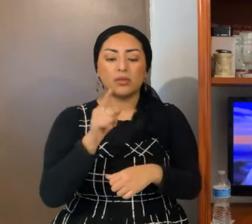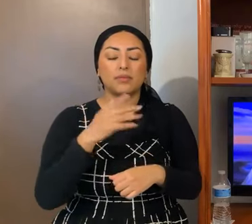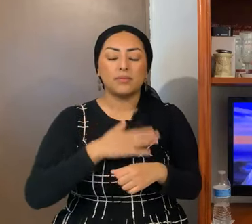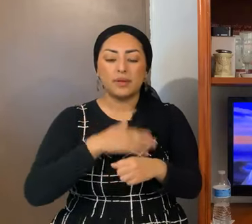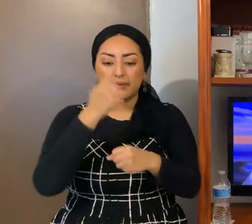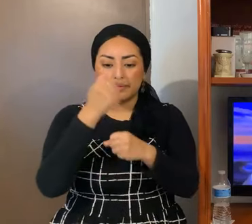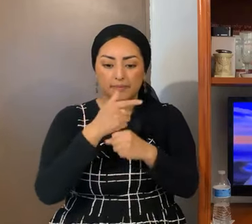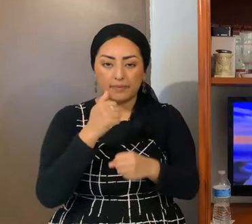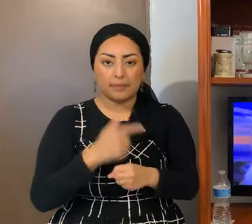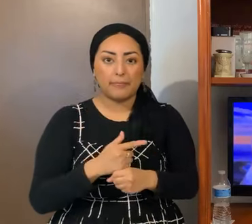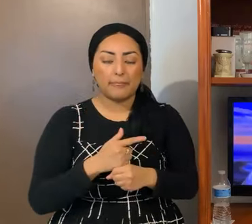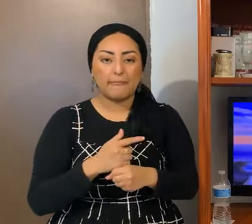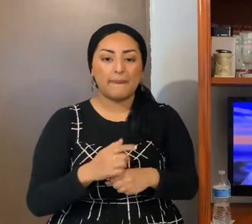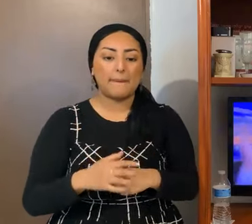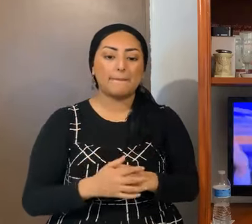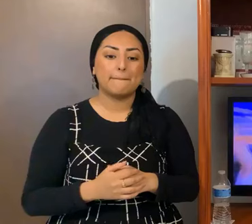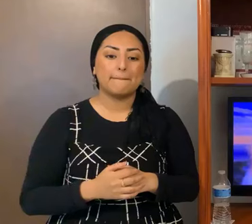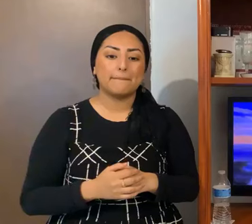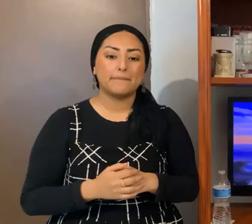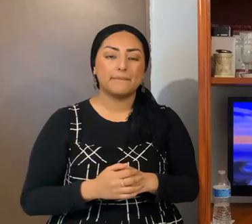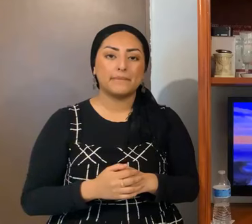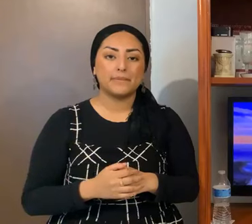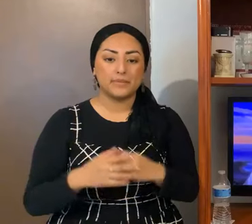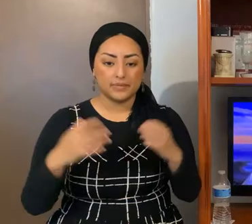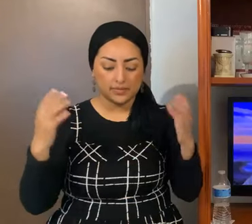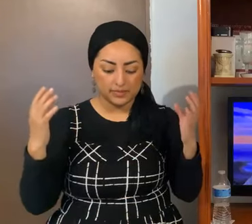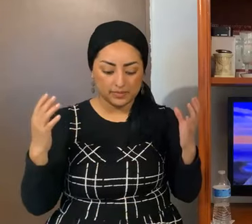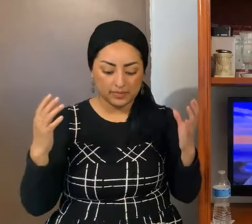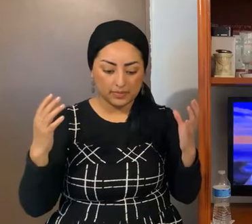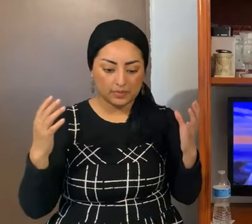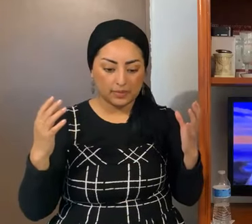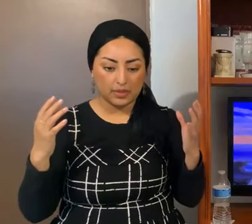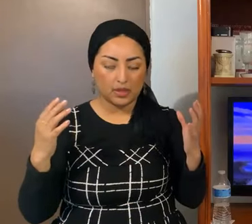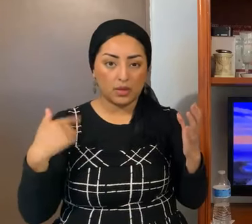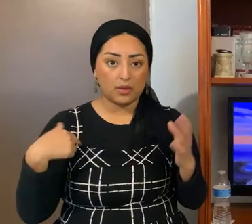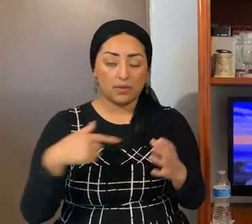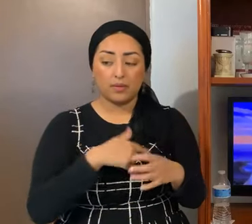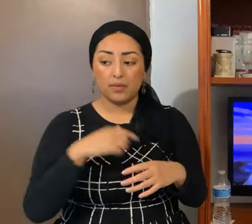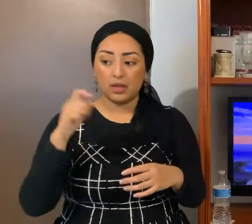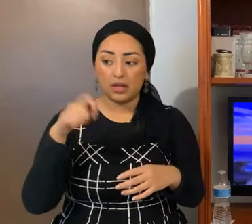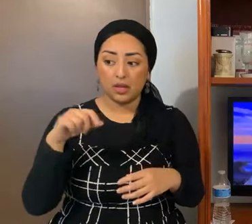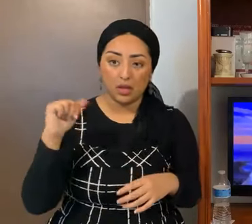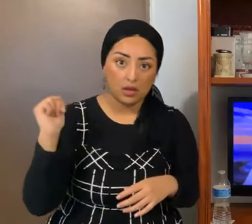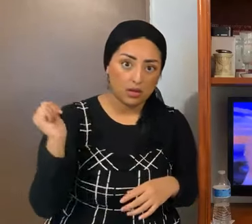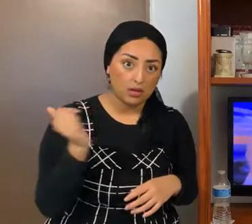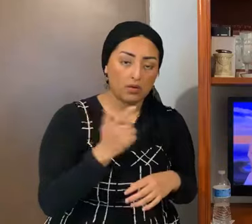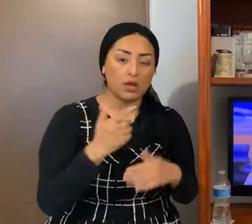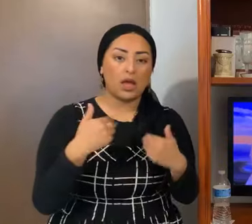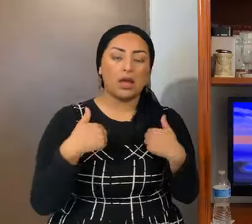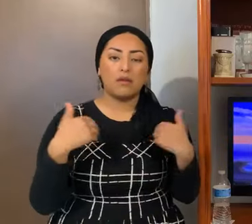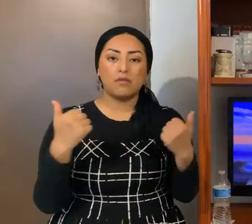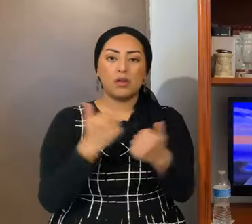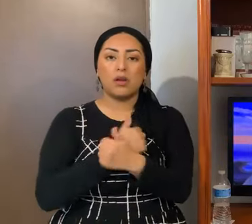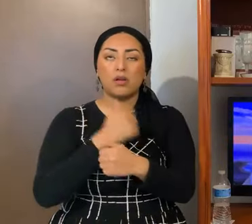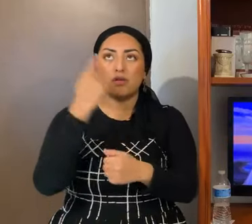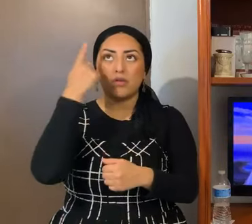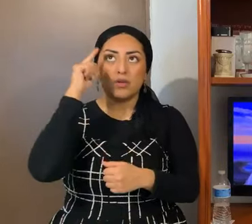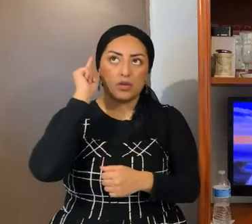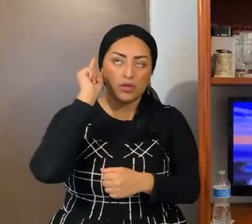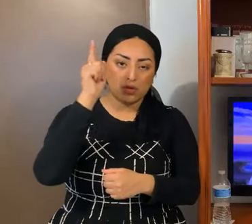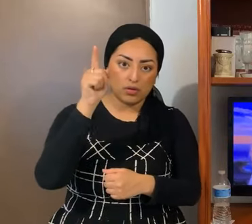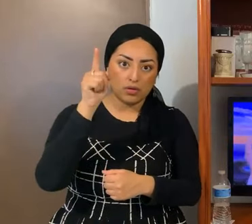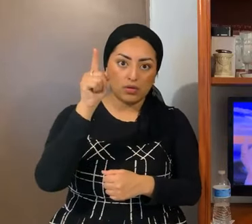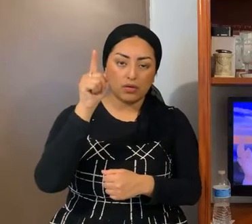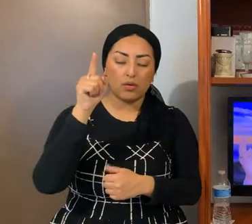no es correcto si alguien hace una cosa y no la otra. Tenemos que hacer todos, tener amor por ti y ese